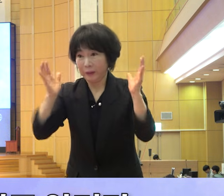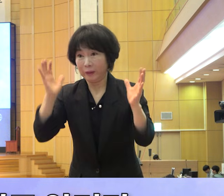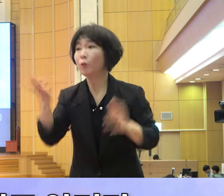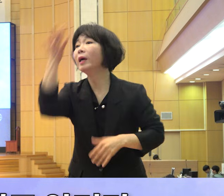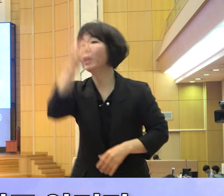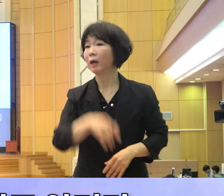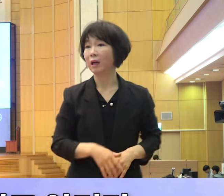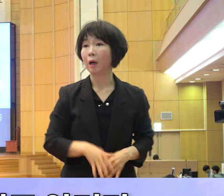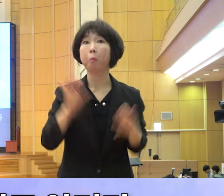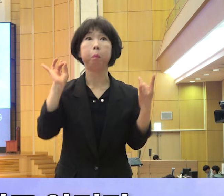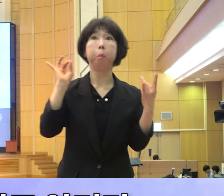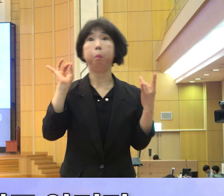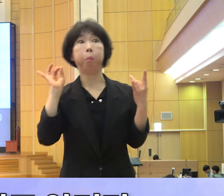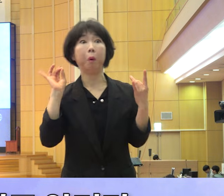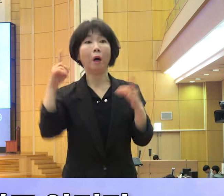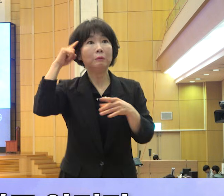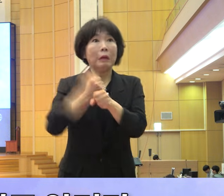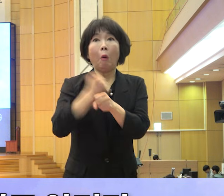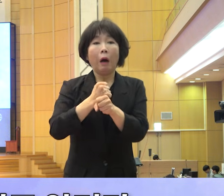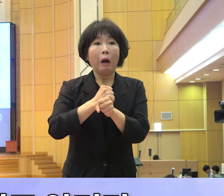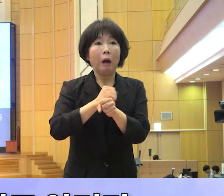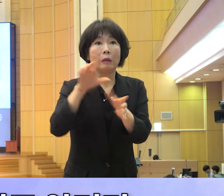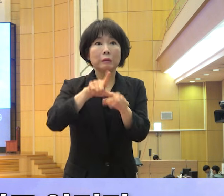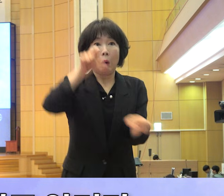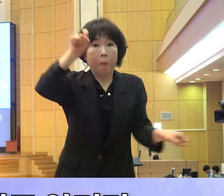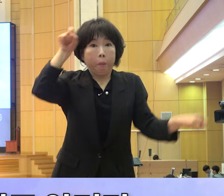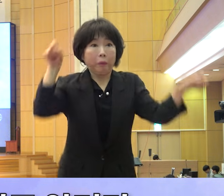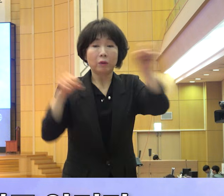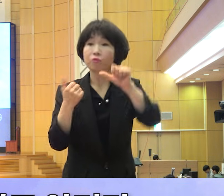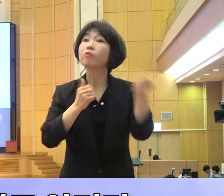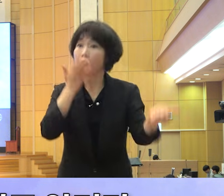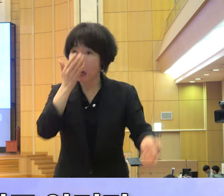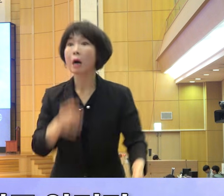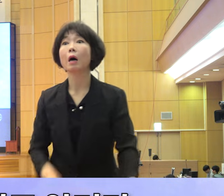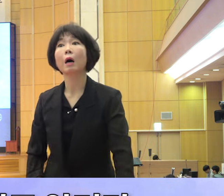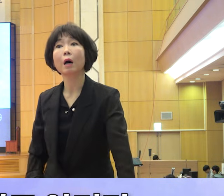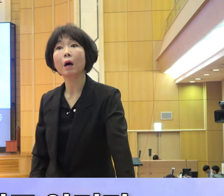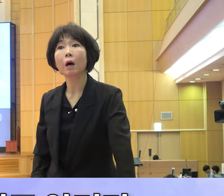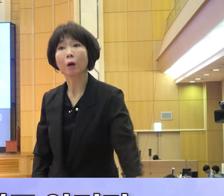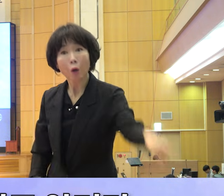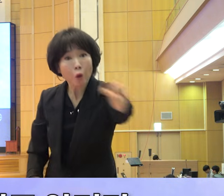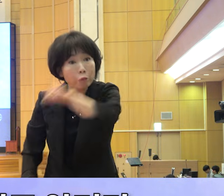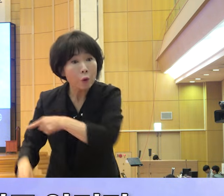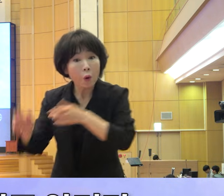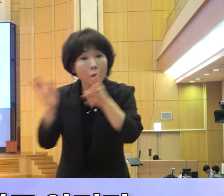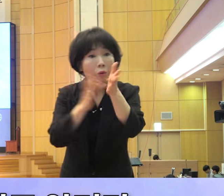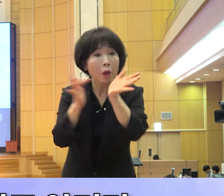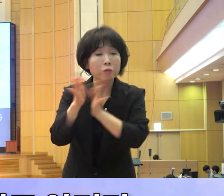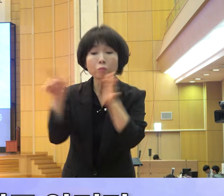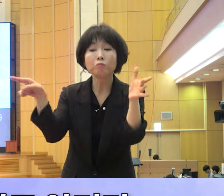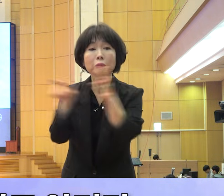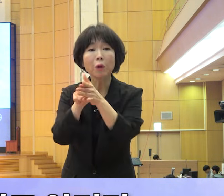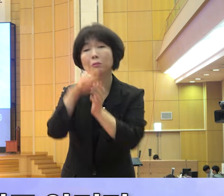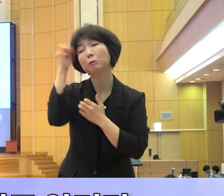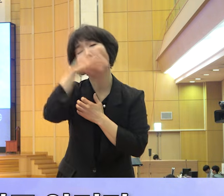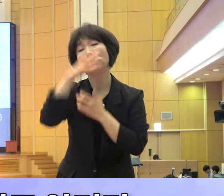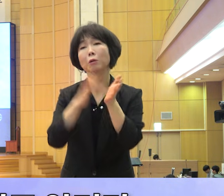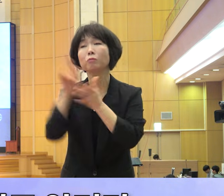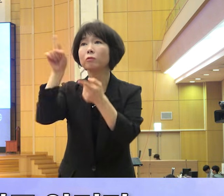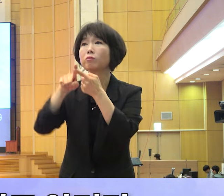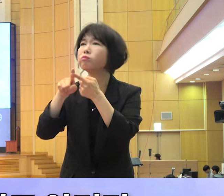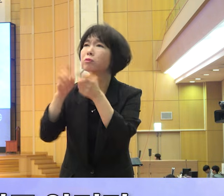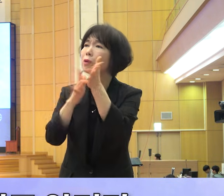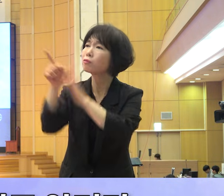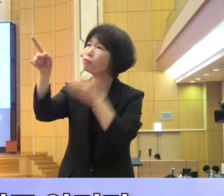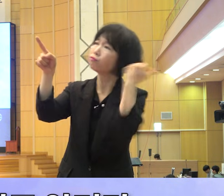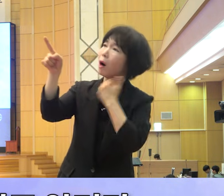거라니까. 오늘도 우리가 예수를 믿노라 말하면서도 예수를 믿는다면서 알지도 못하고 예수를 믿으니까 이게